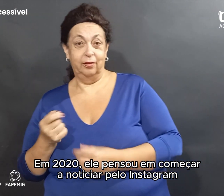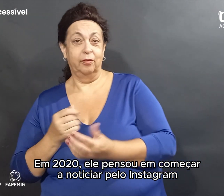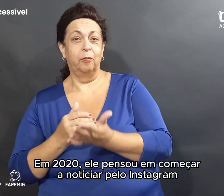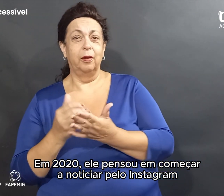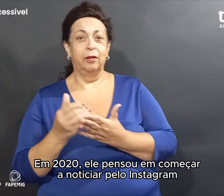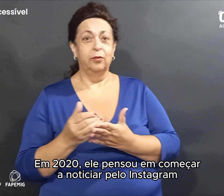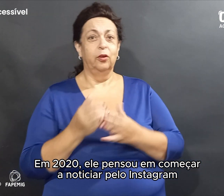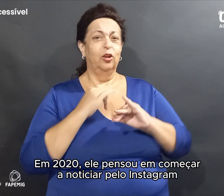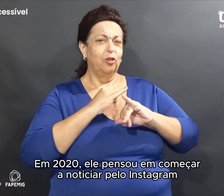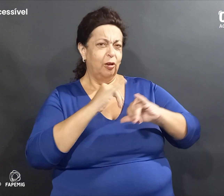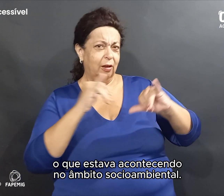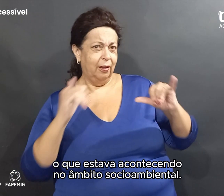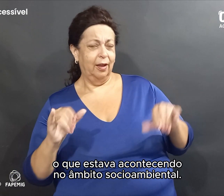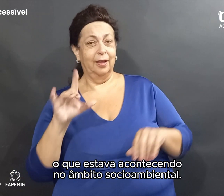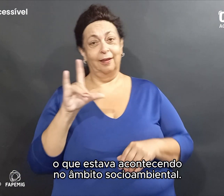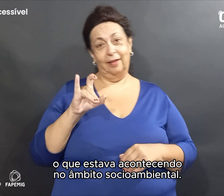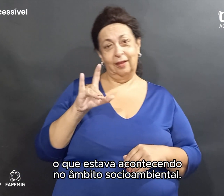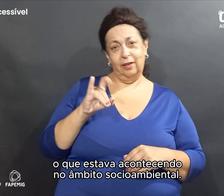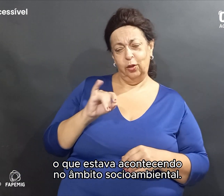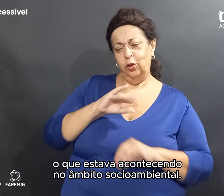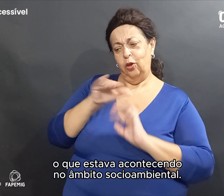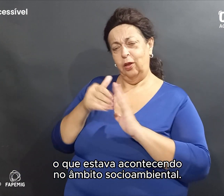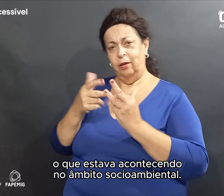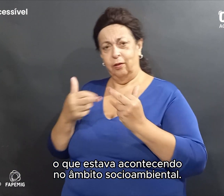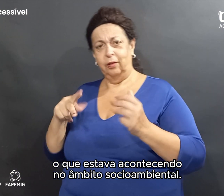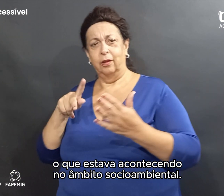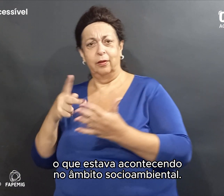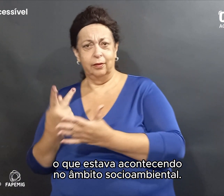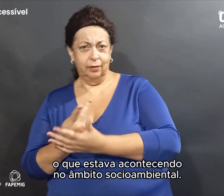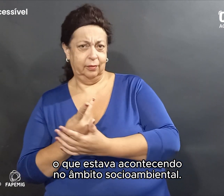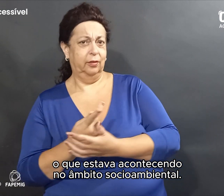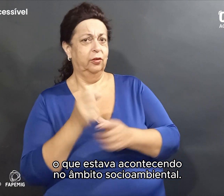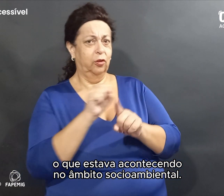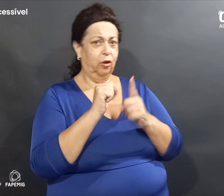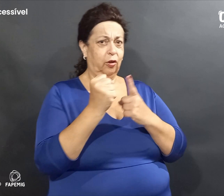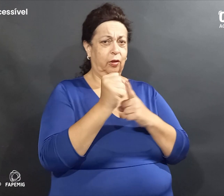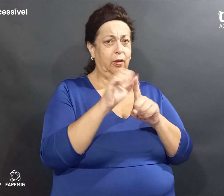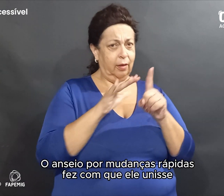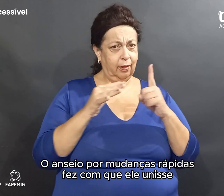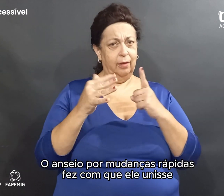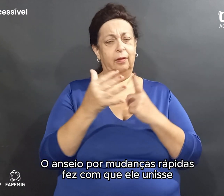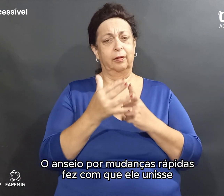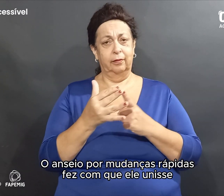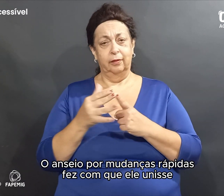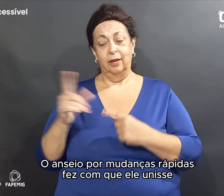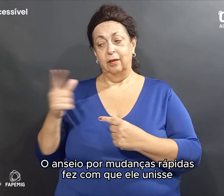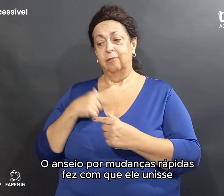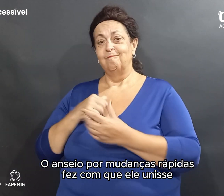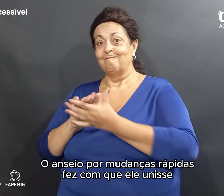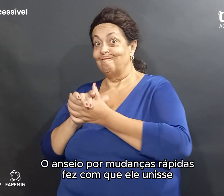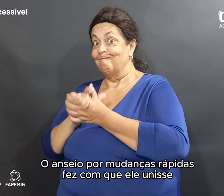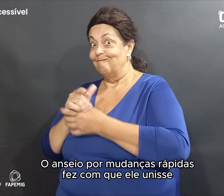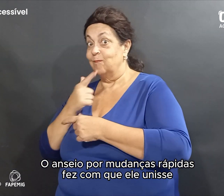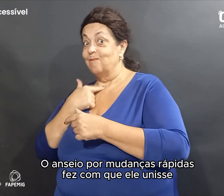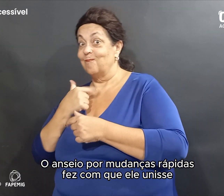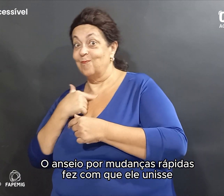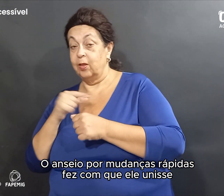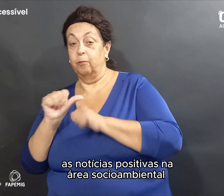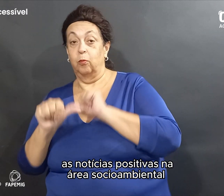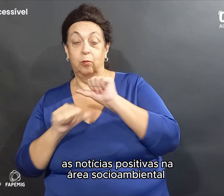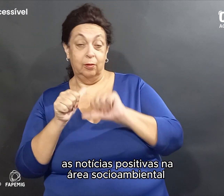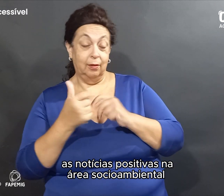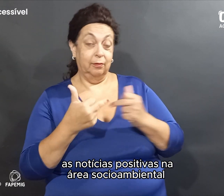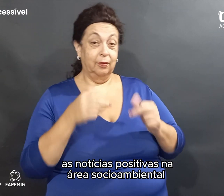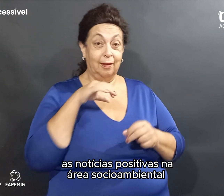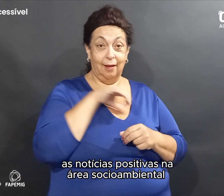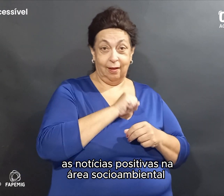começar a noticiar pelo Instagram o que estava acontecendo no âmbito socioambiental. O anseio por mudanças rápidas fez com que ele unisse